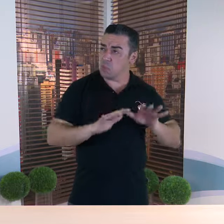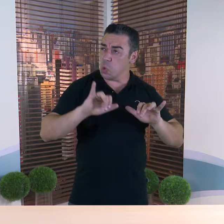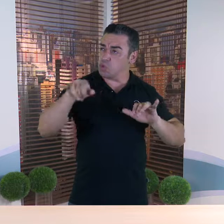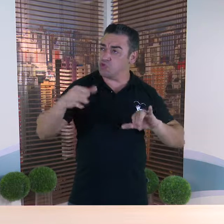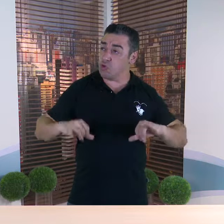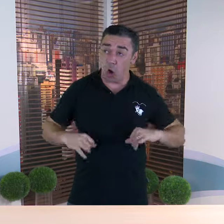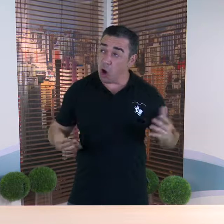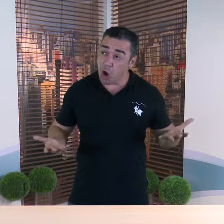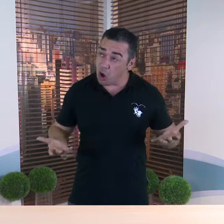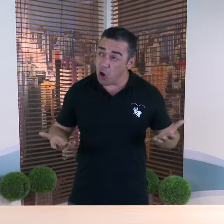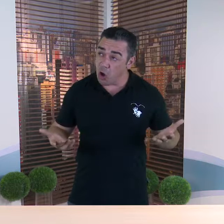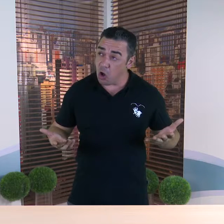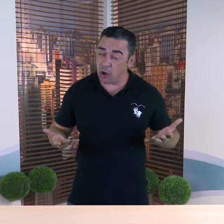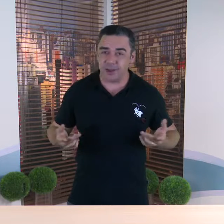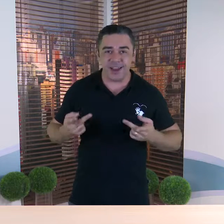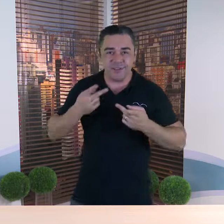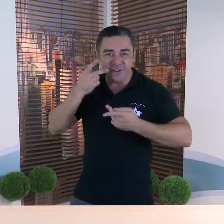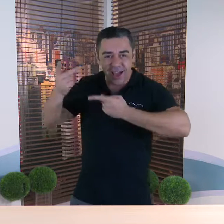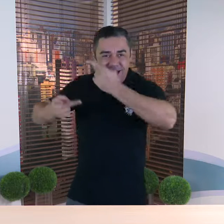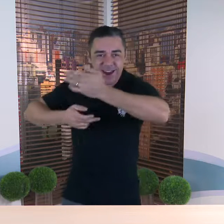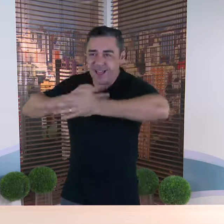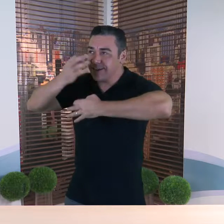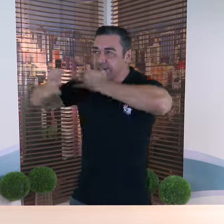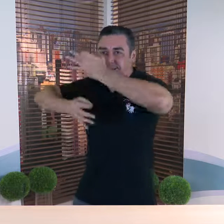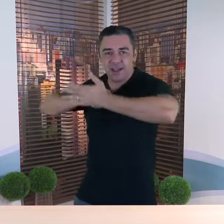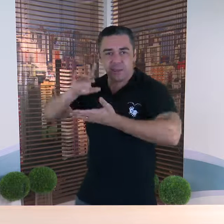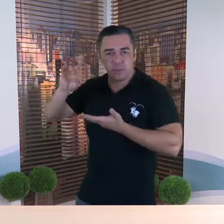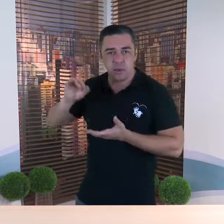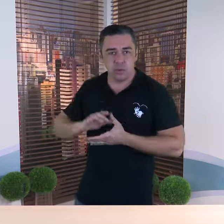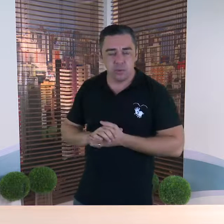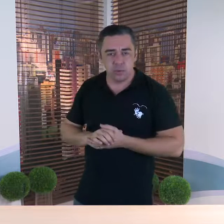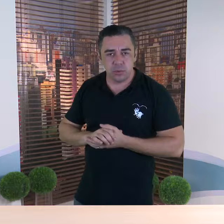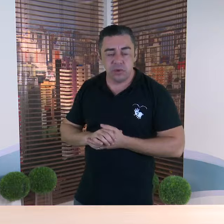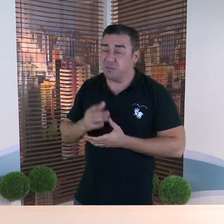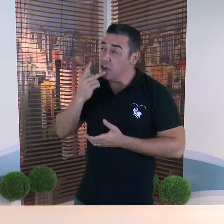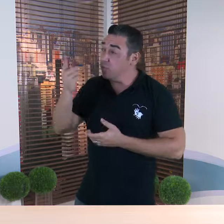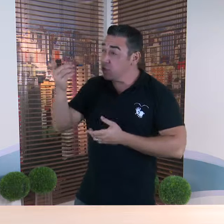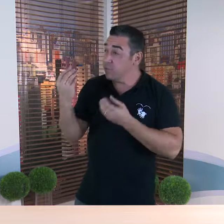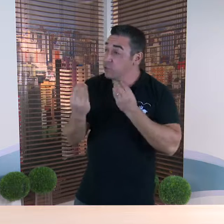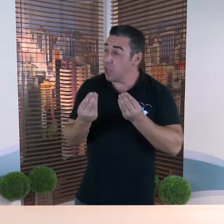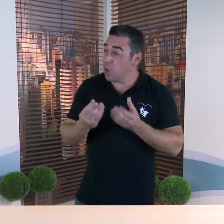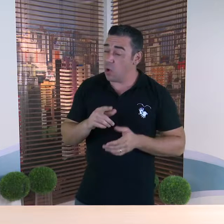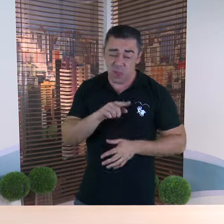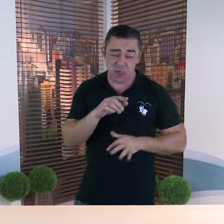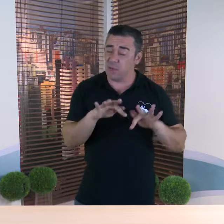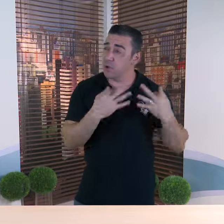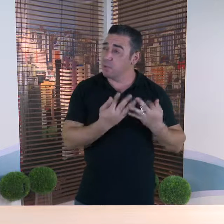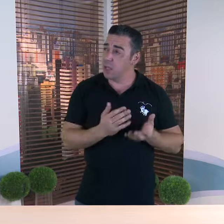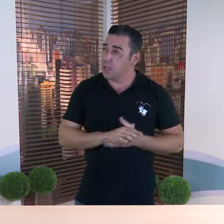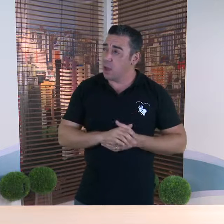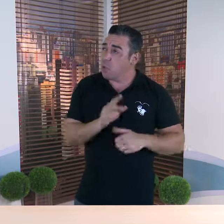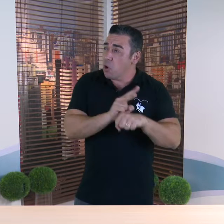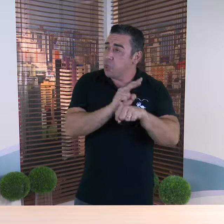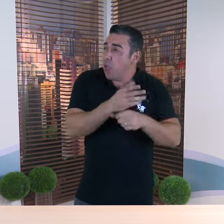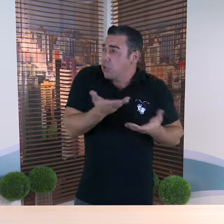aspas, porventura não cercaste-os de bens. Ele, sua família,